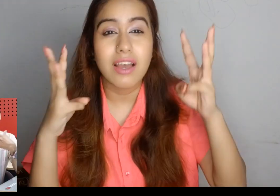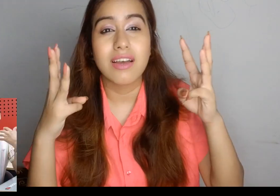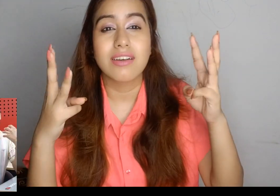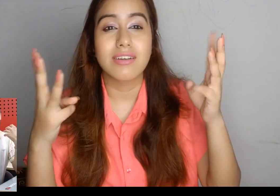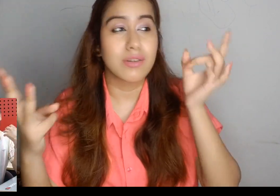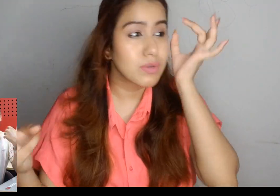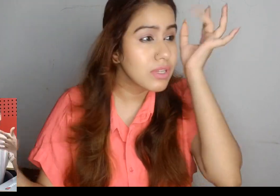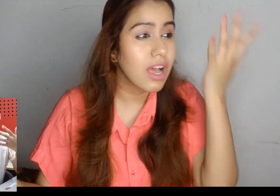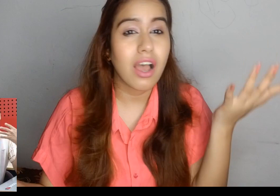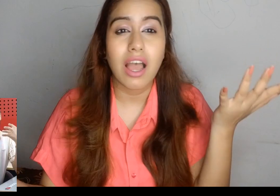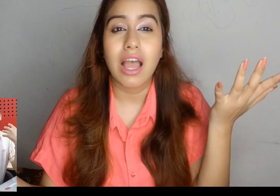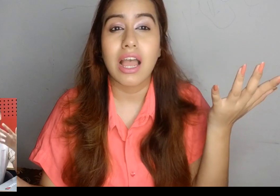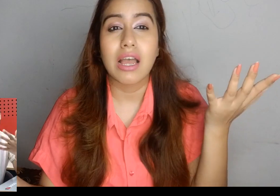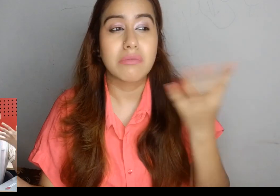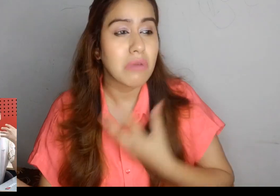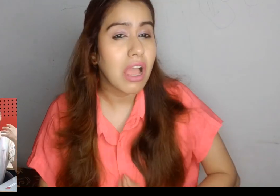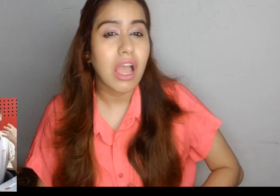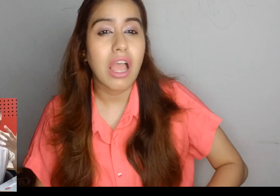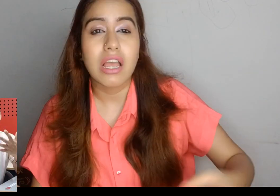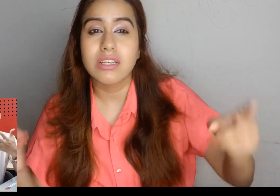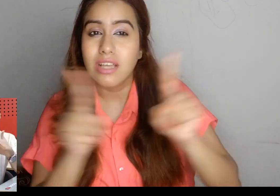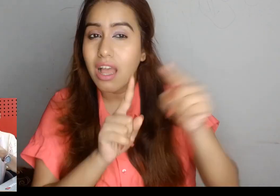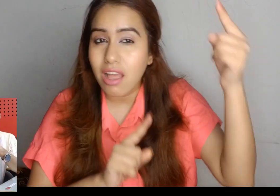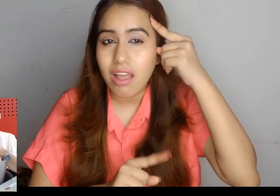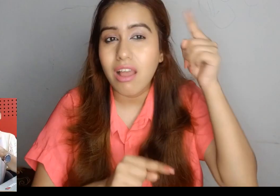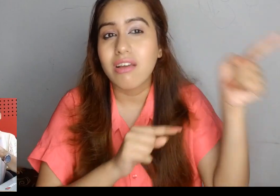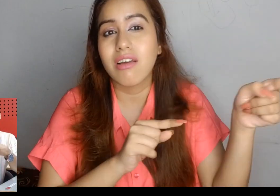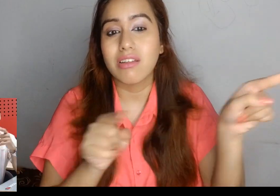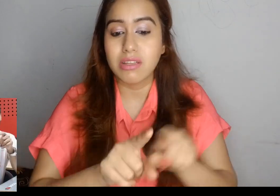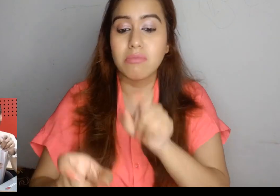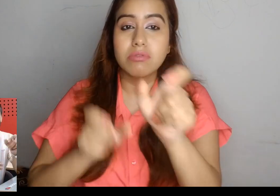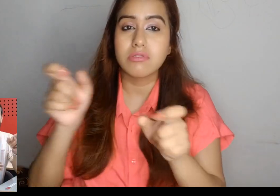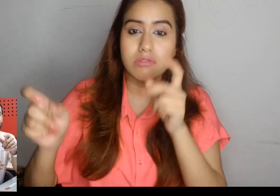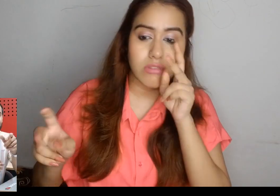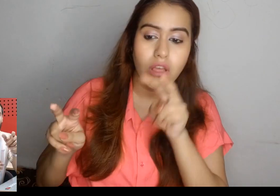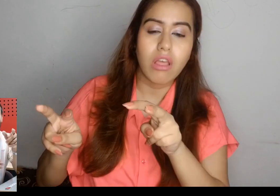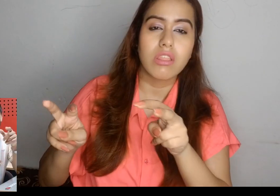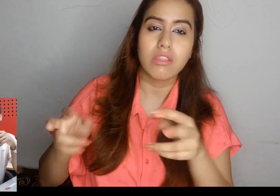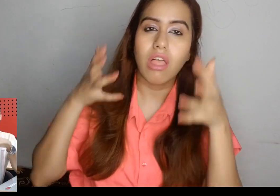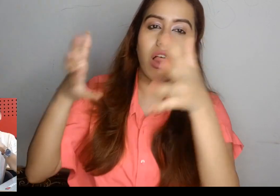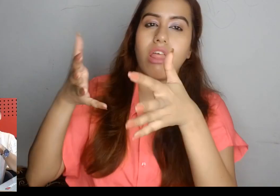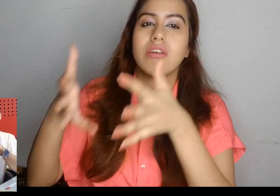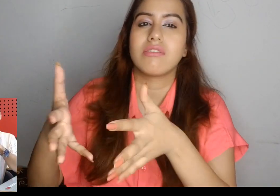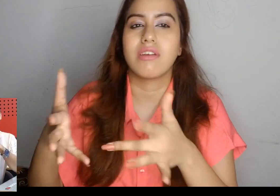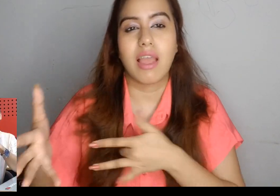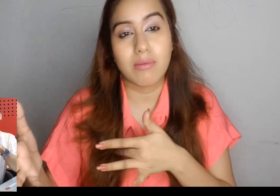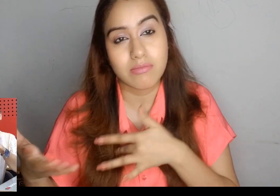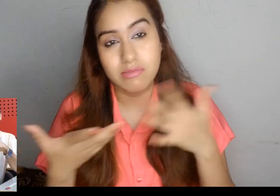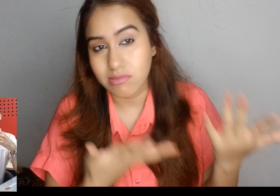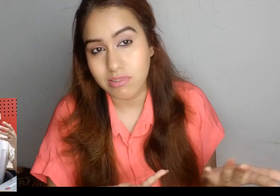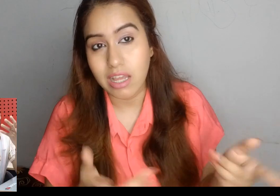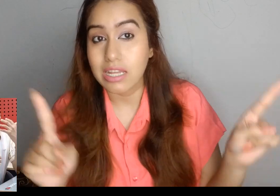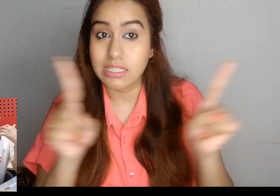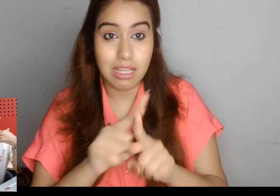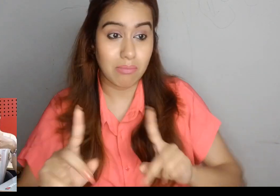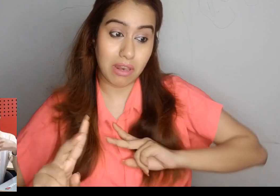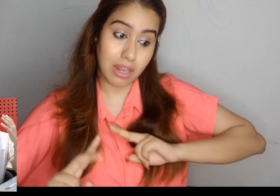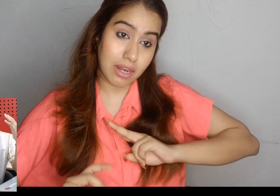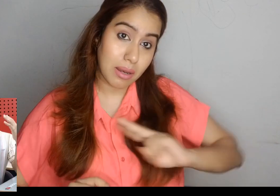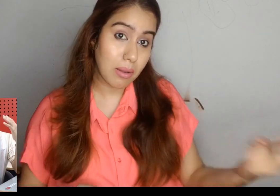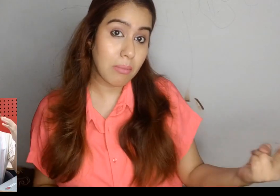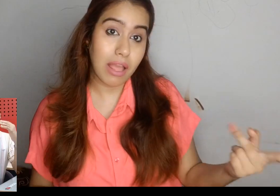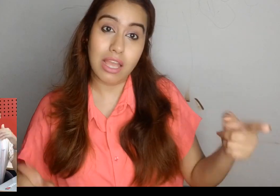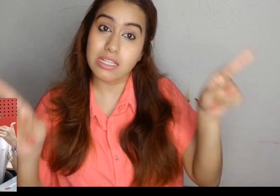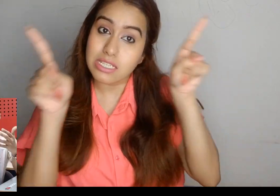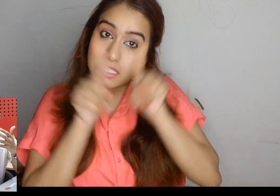है कि ये बस दूसरों पर अपना गुस्सा, अपनी फ्रस्ट्रेशन निकालना चाहते हैं और हमारे जैसे लोगों को शिकार बनाते हैं। अगर हमने